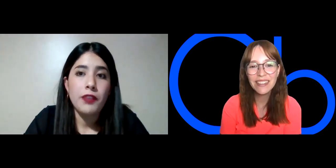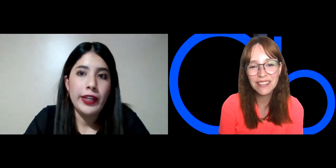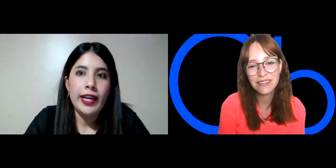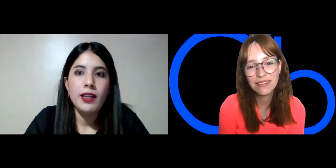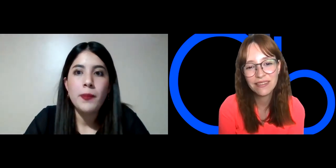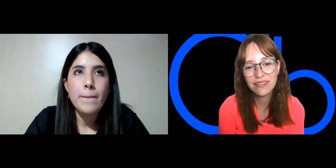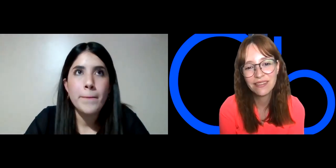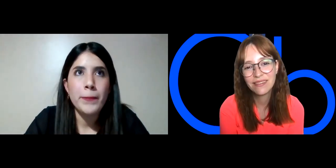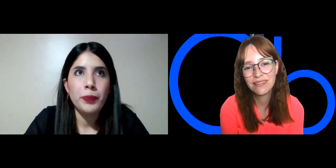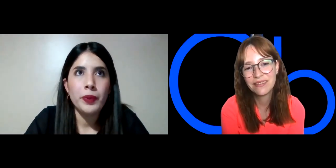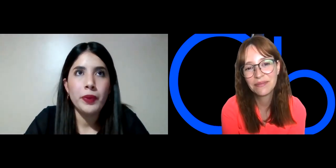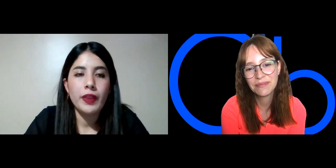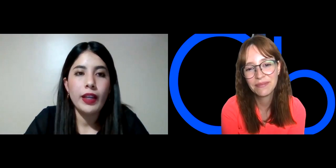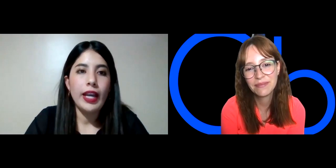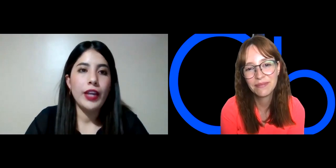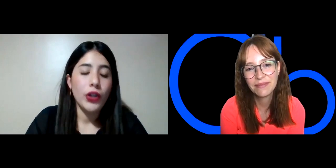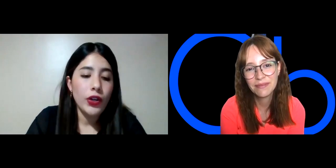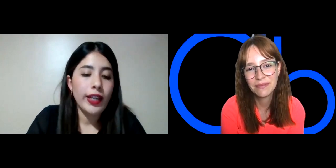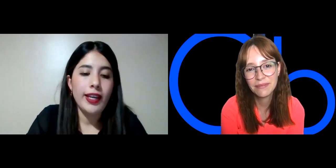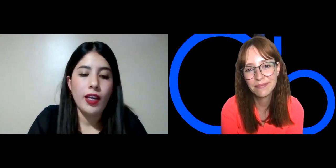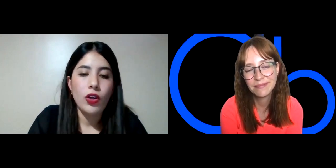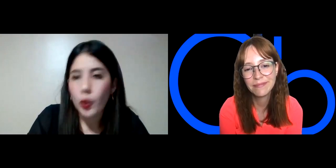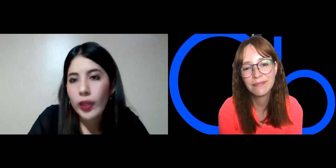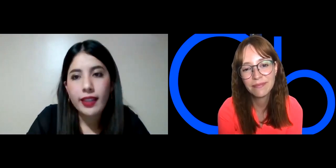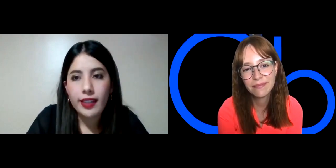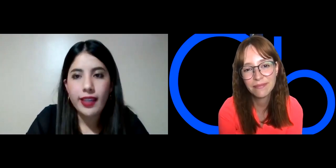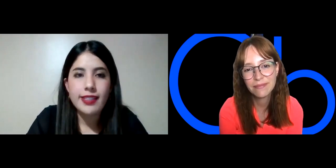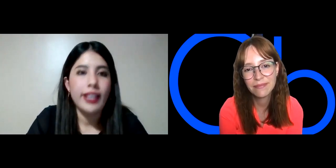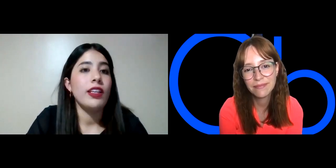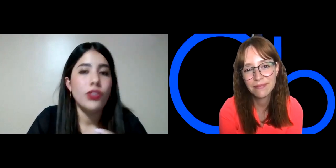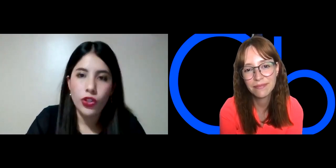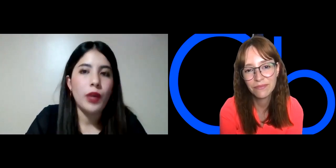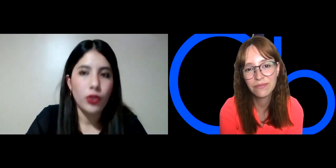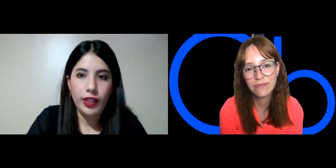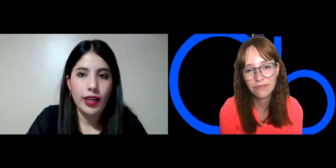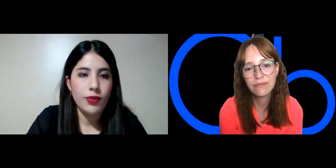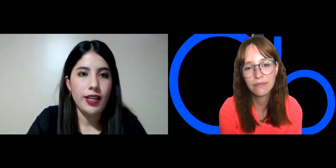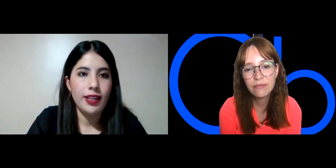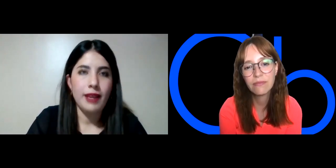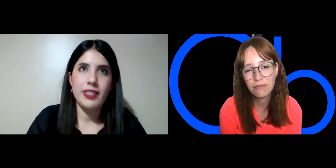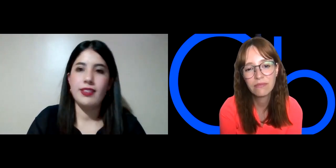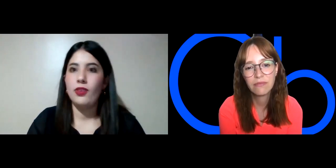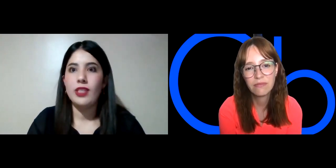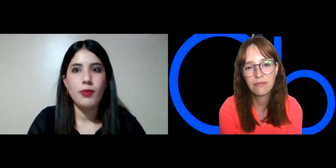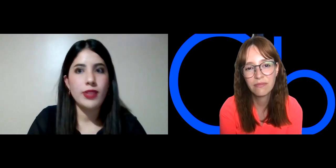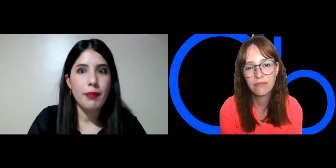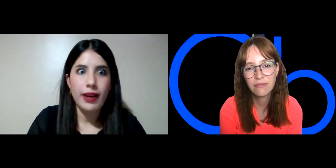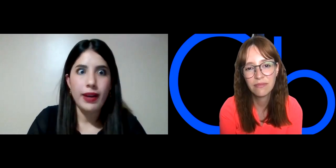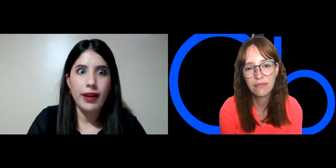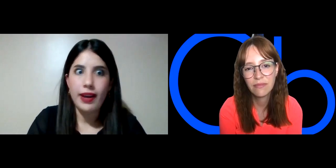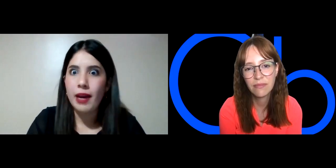sea, al final, yo creo que lo que cuenta aquí es la intención que uno tenga. O sea, a veces si no sabemos